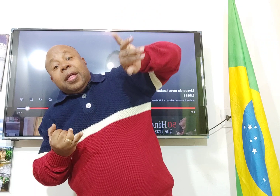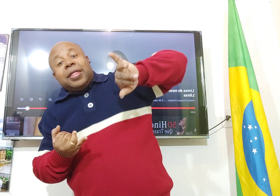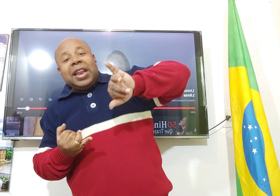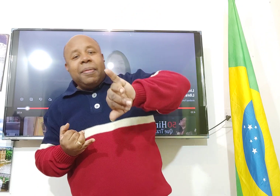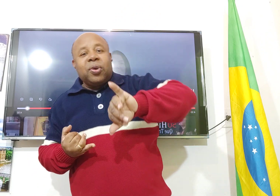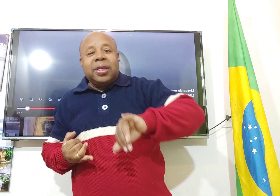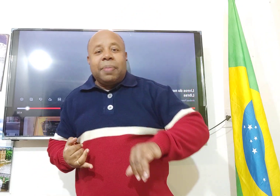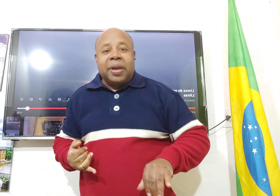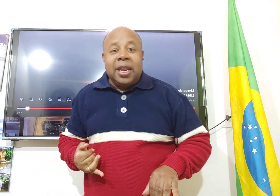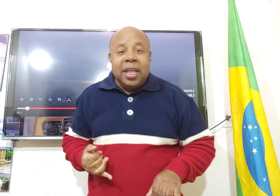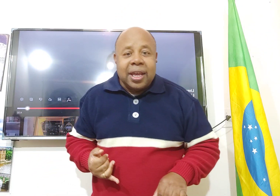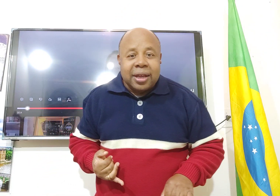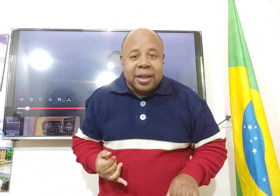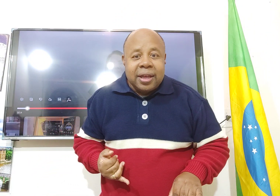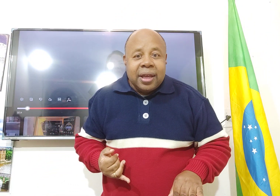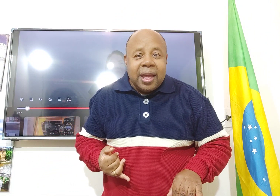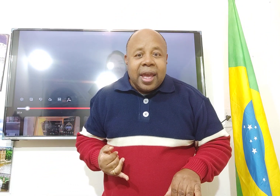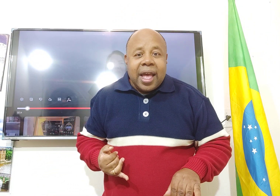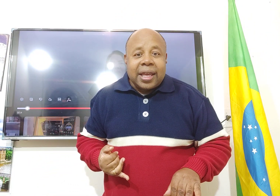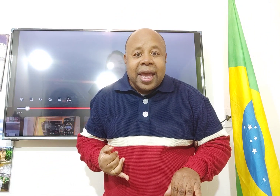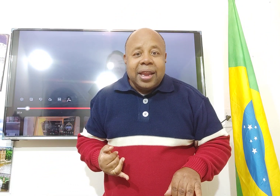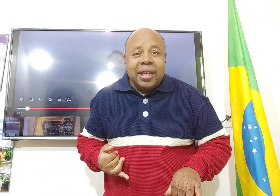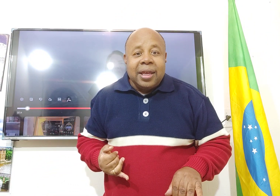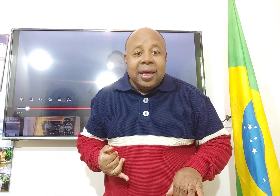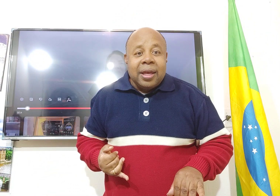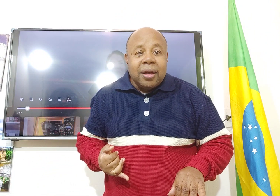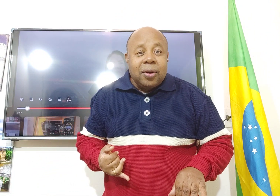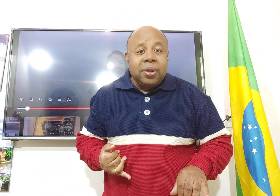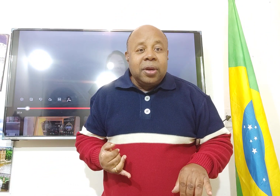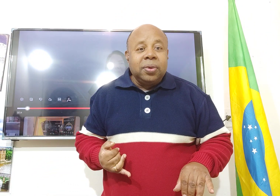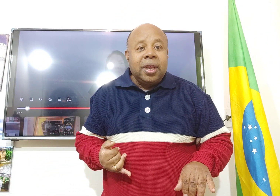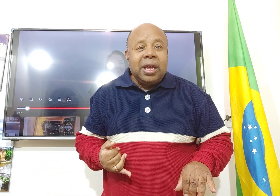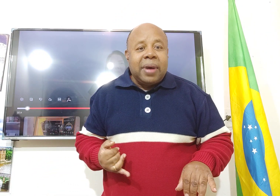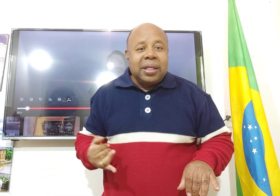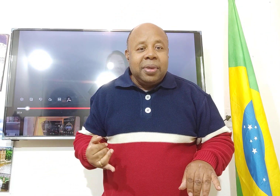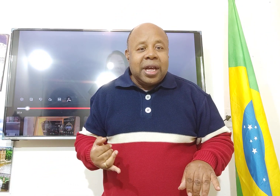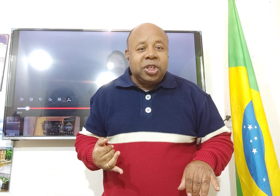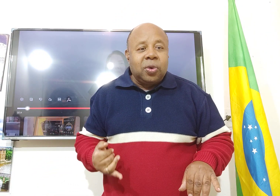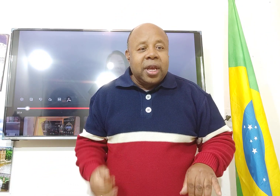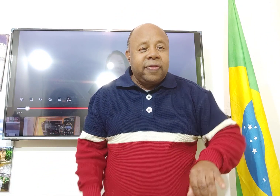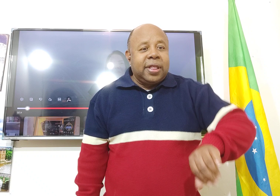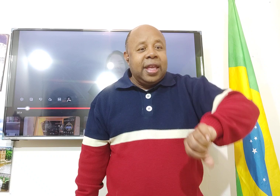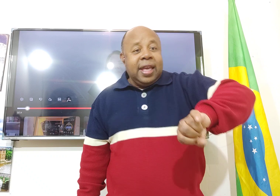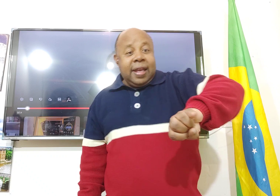Você lembra quando você era pequenininha? É a Kelly. Quando você não queria mais amizade com alguém, você fala assim...